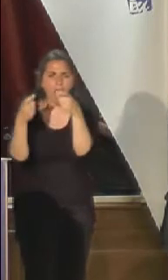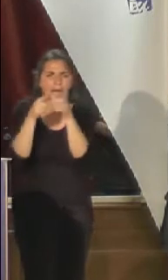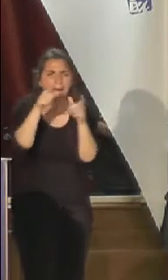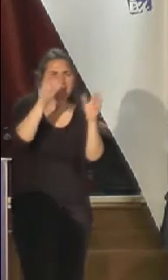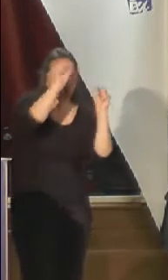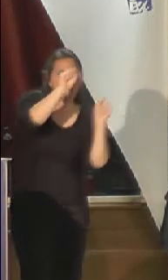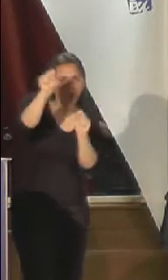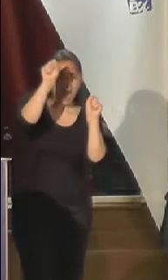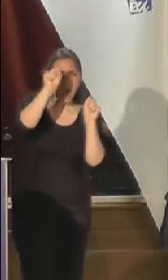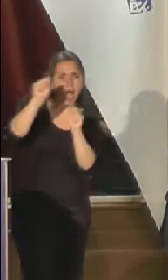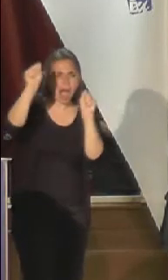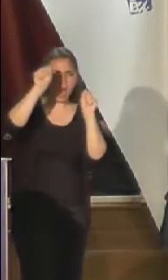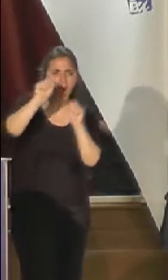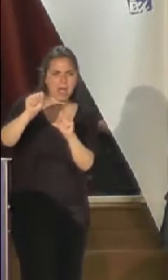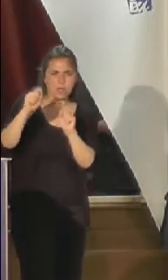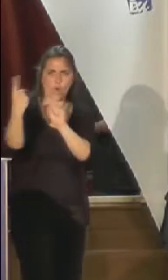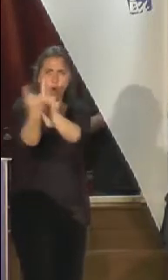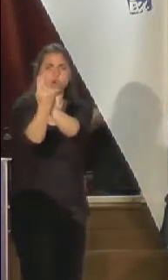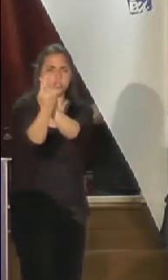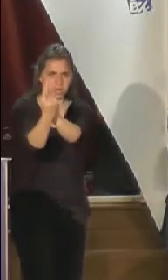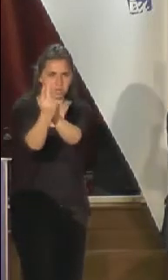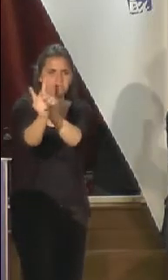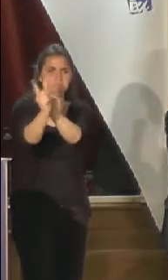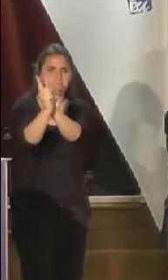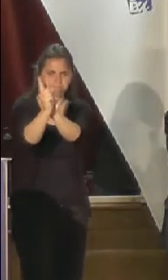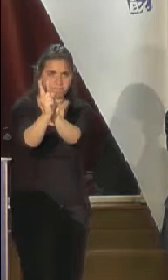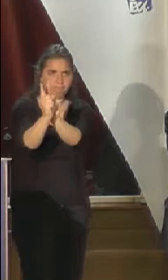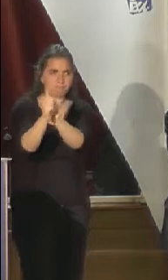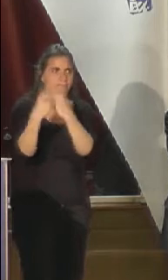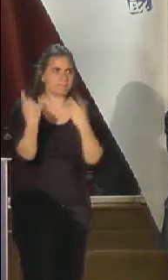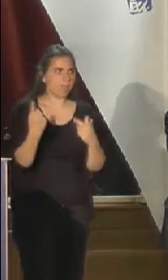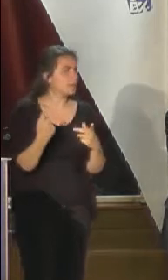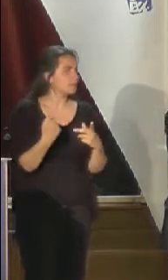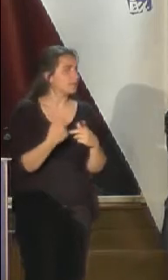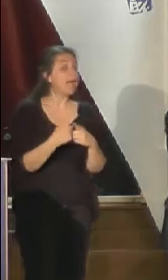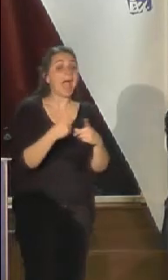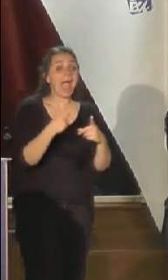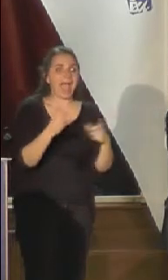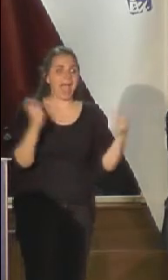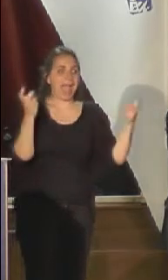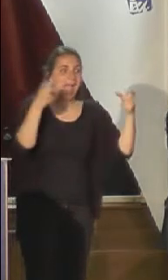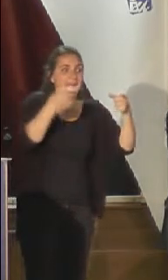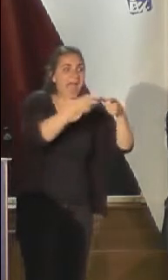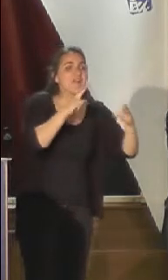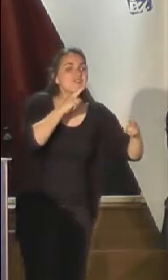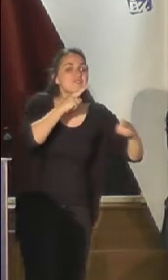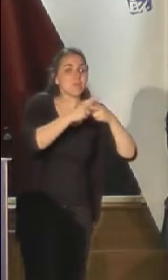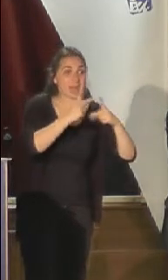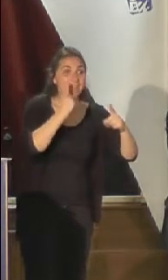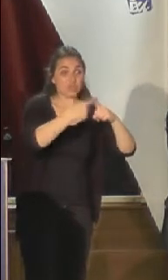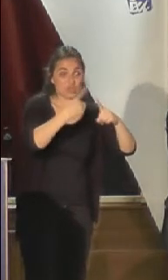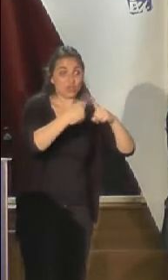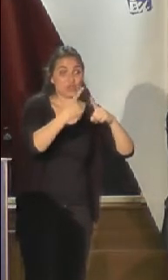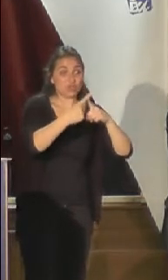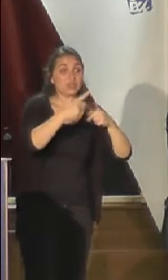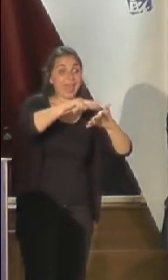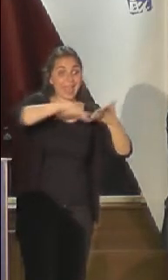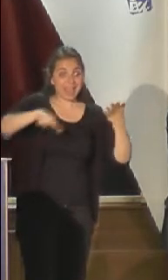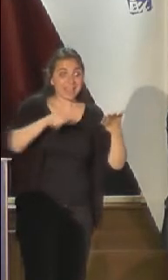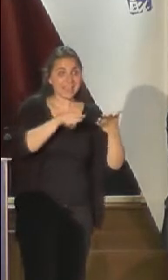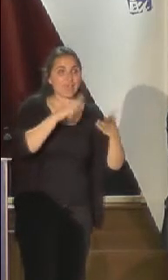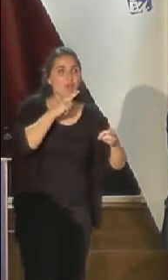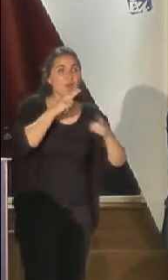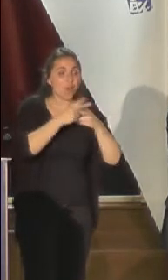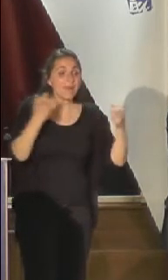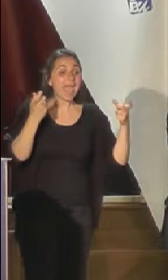resistencia frente ao invasor. E as primeiras xuntas, e daí ven o nome da Xunta de Galicia. Cantas mestres,